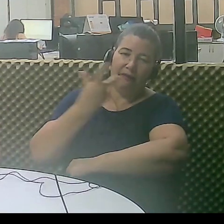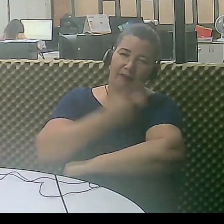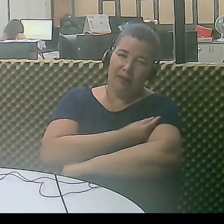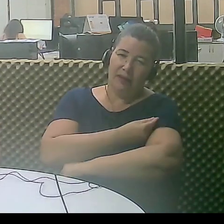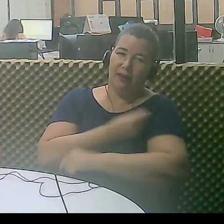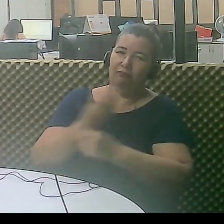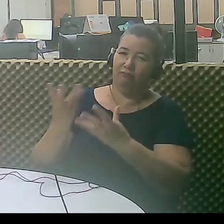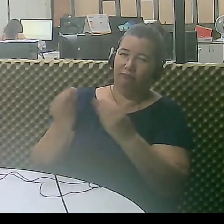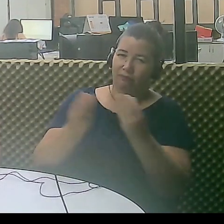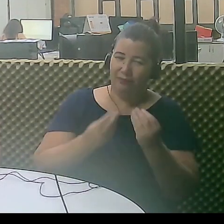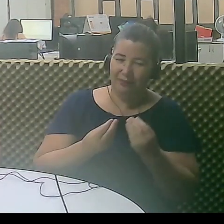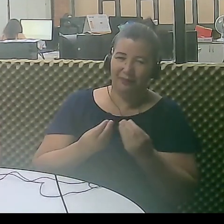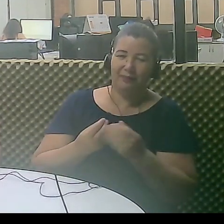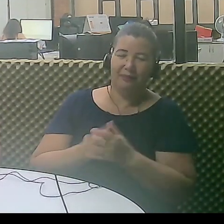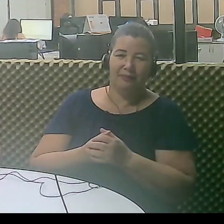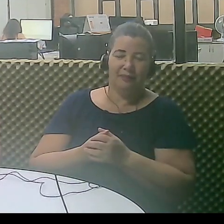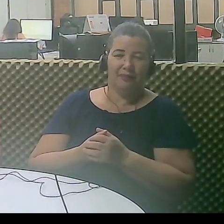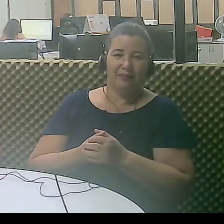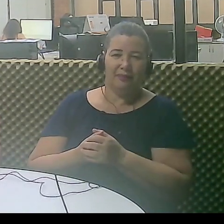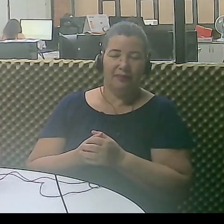multivacinação.